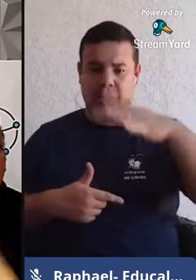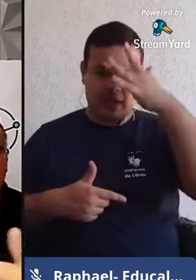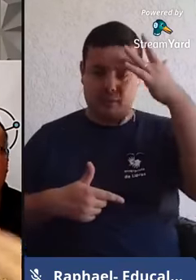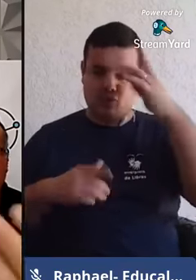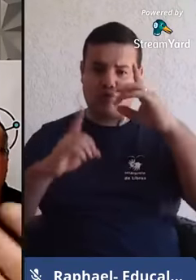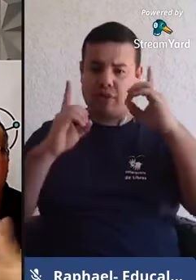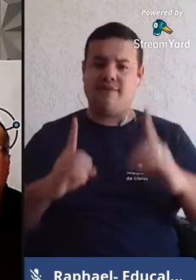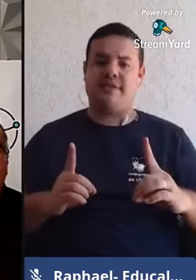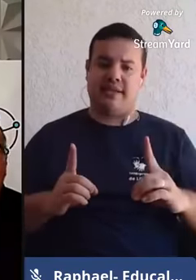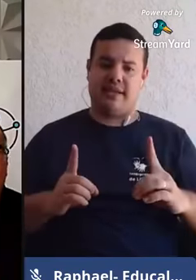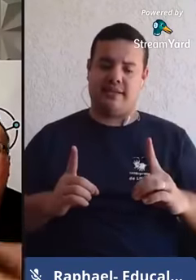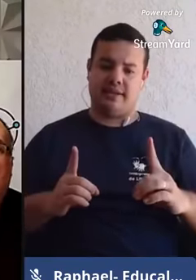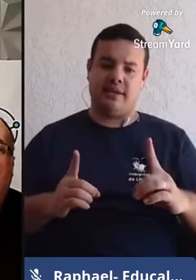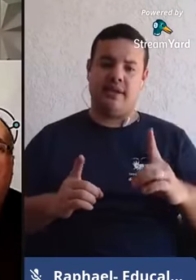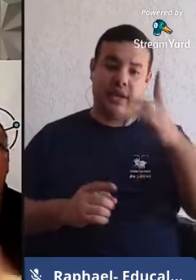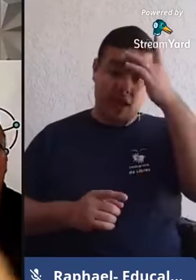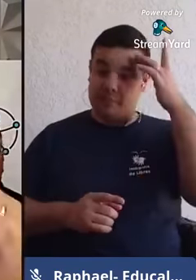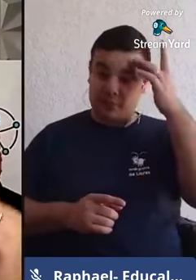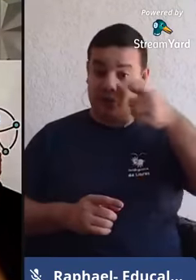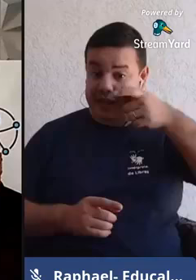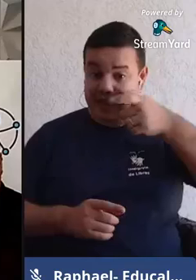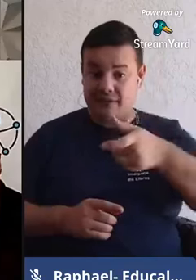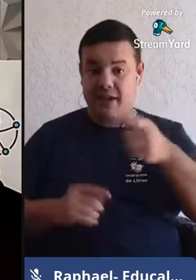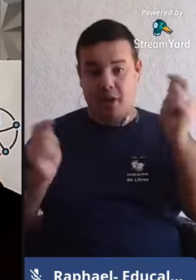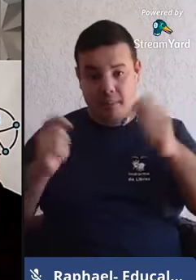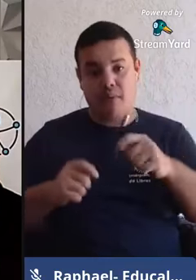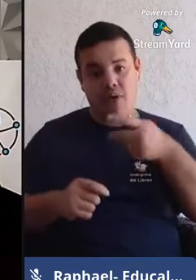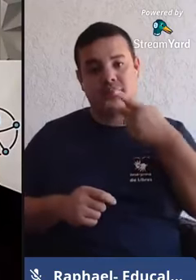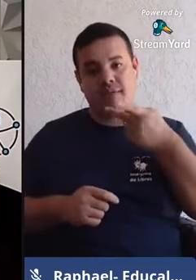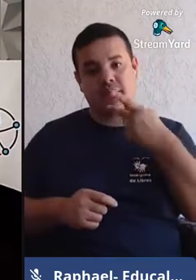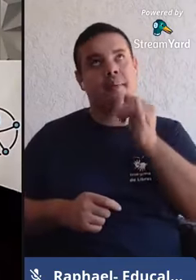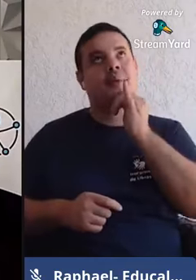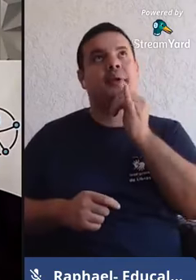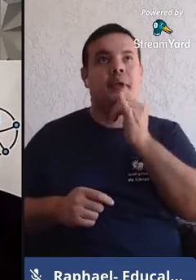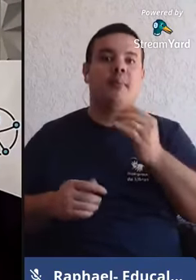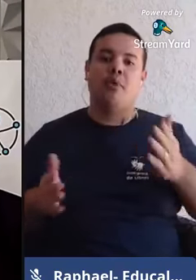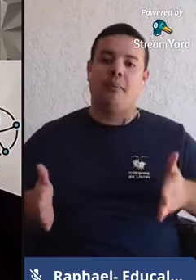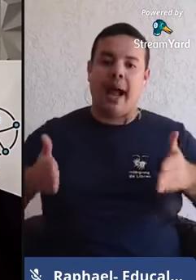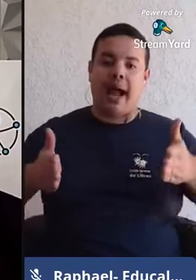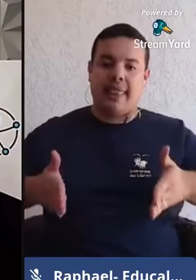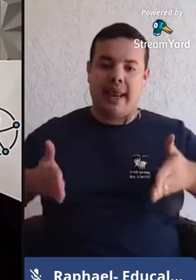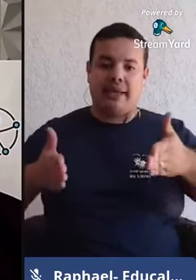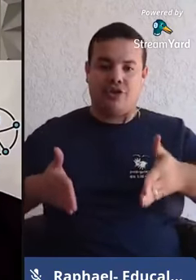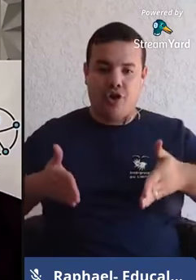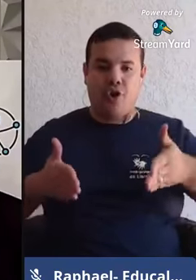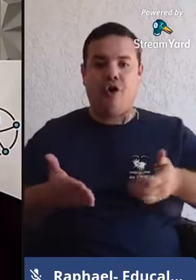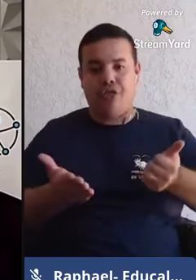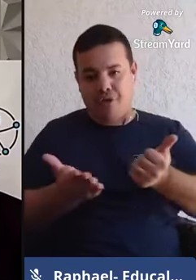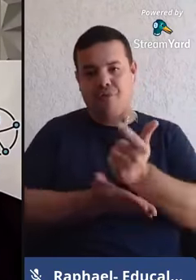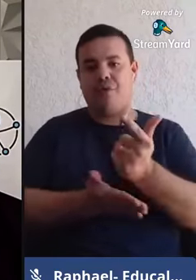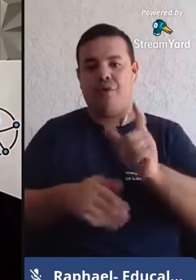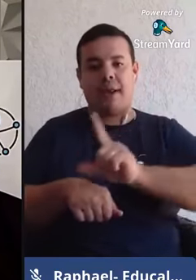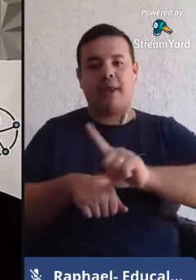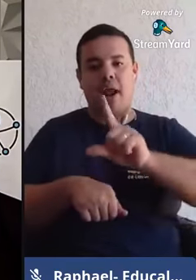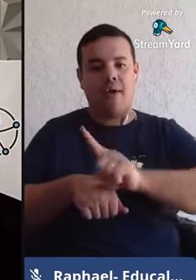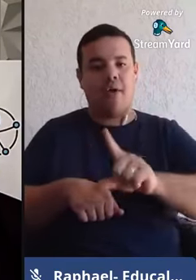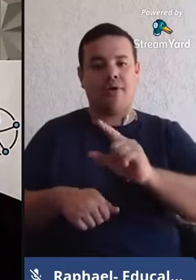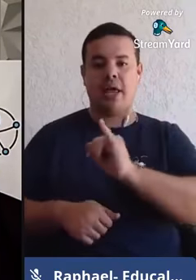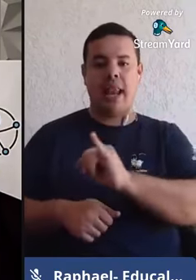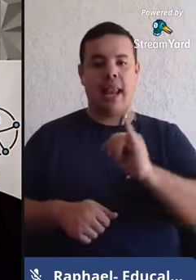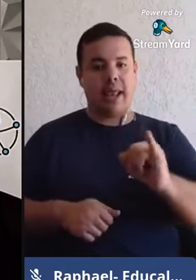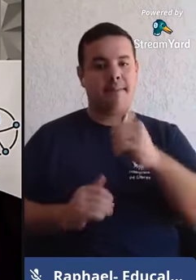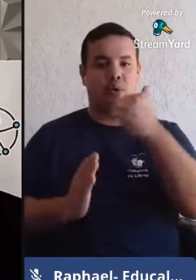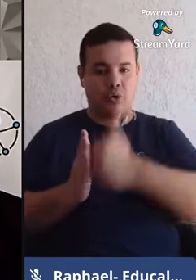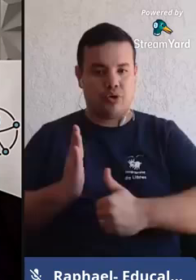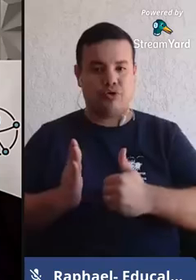Aí alguém pode estar me assistindo e dizer, mas, por exemplo, uma cadeira de roda. Eu vou comprar a cadeira de roda na loja, ela é isenta de imposto. Na loja, ela é